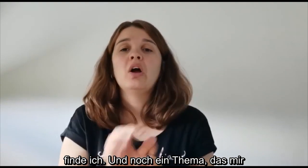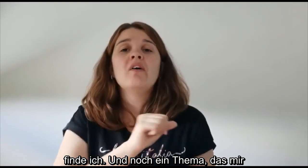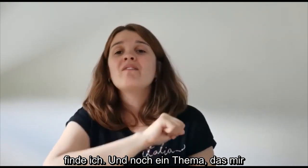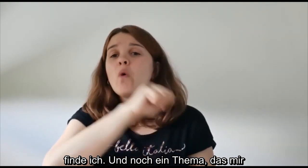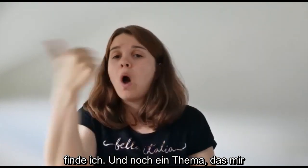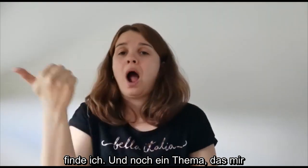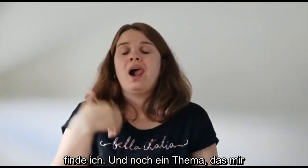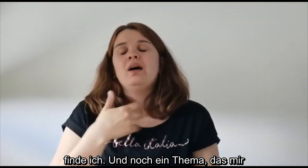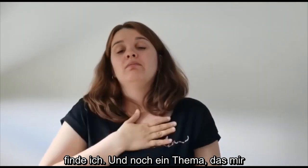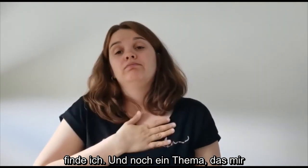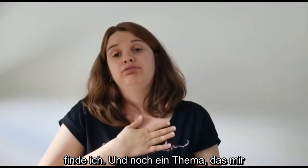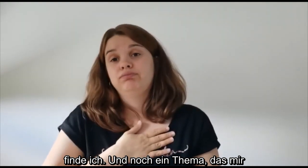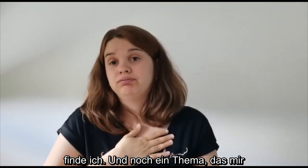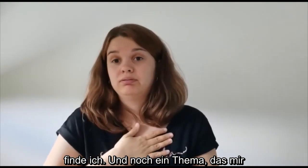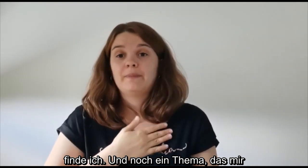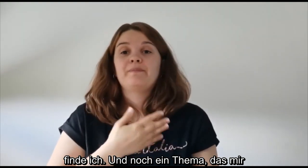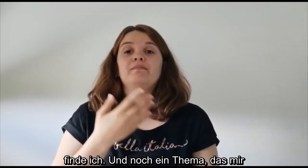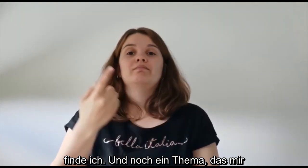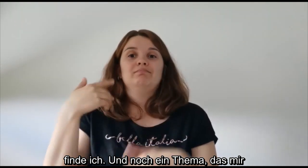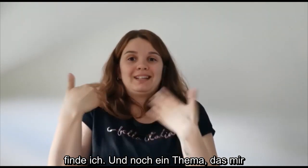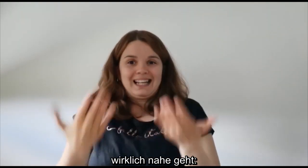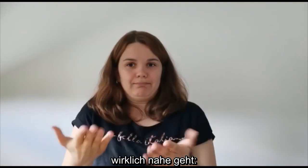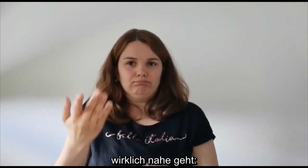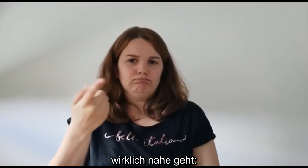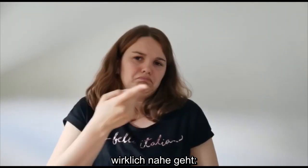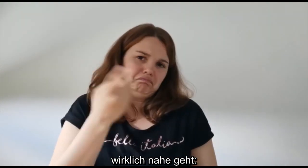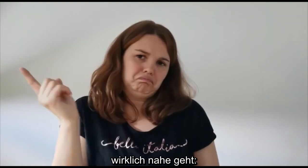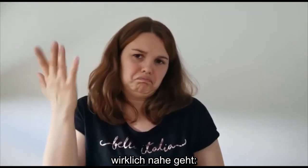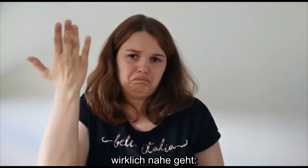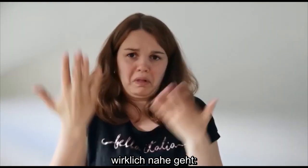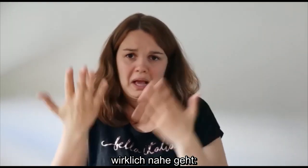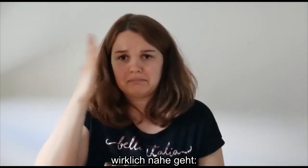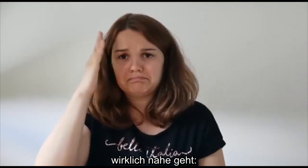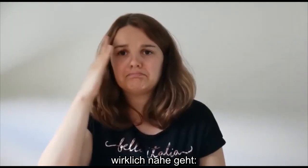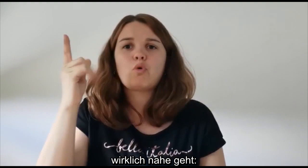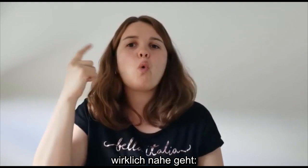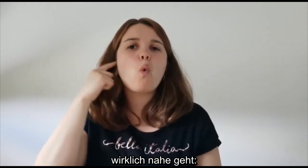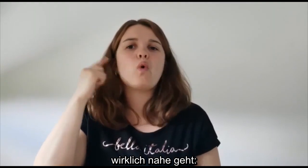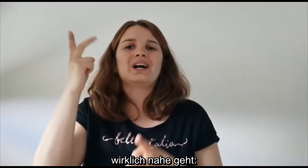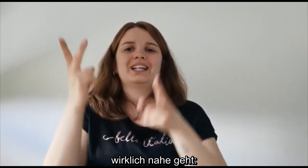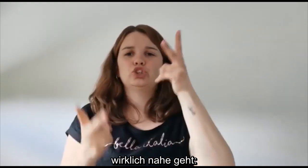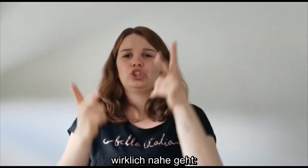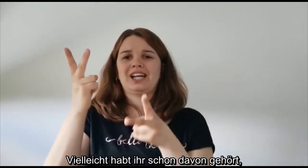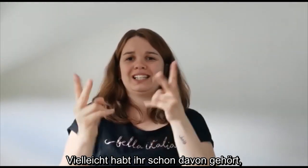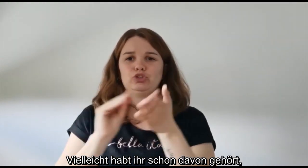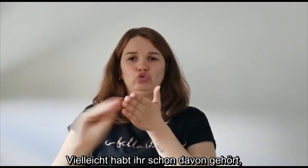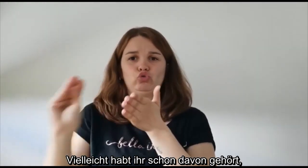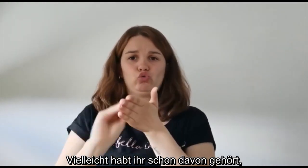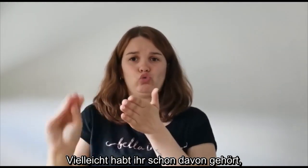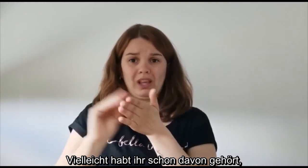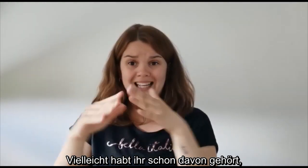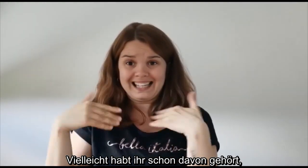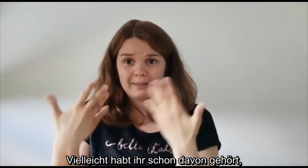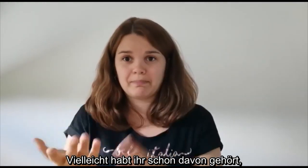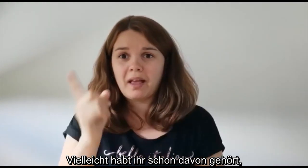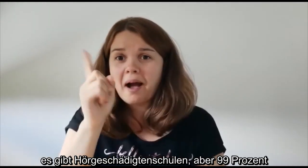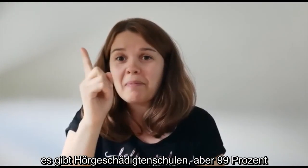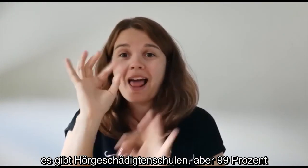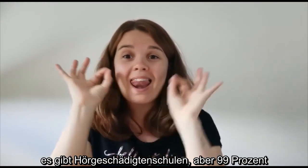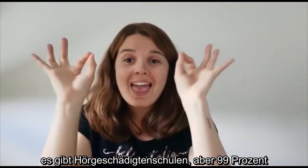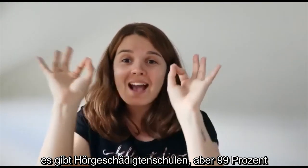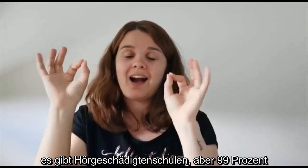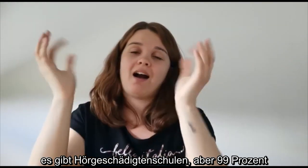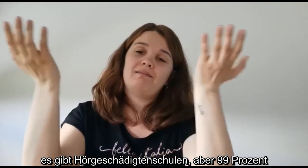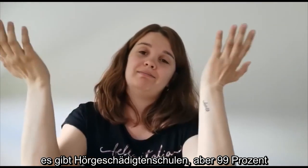noch ein Thema, das mir wirklich nahe geht Vielleicht habt ihr schon davon